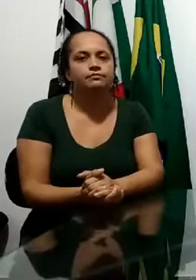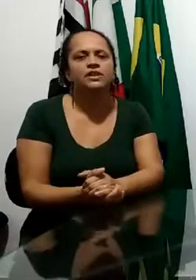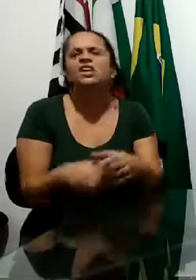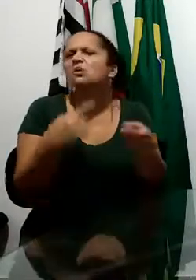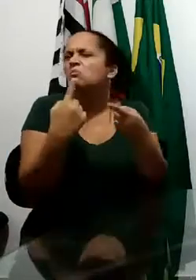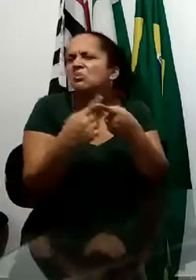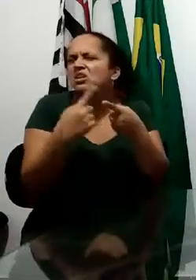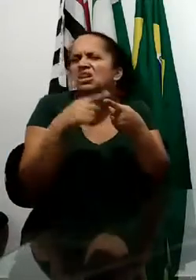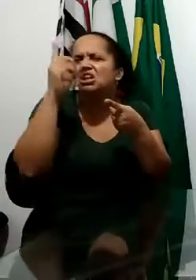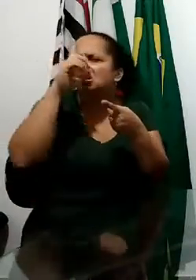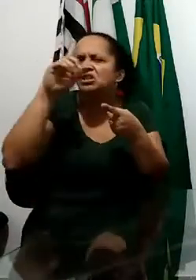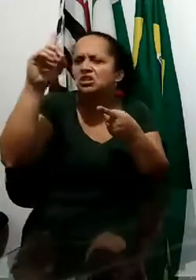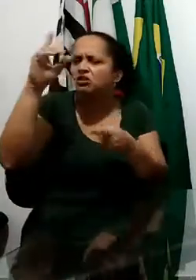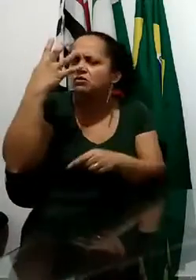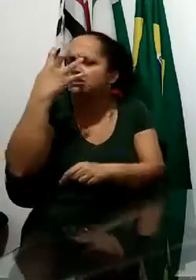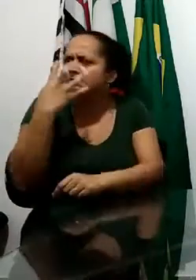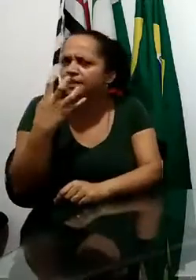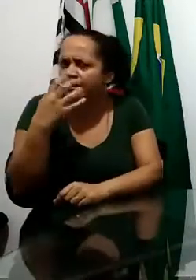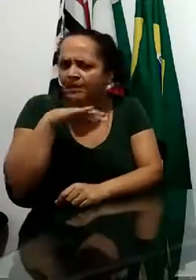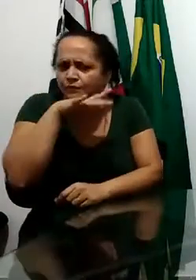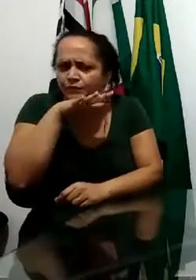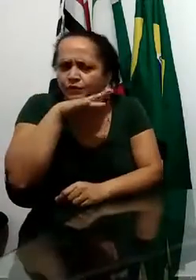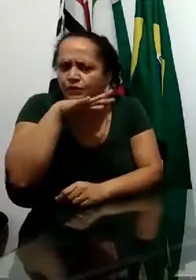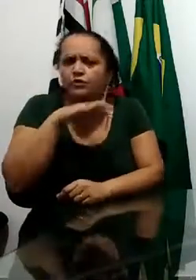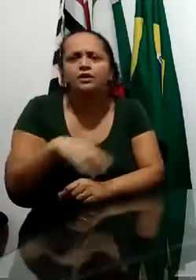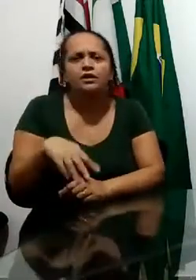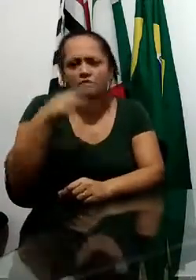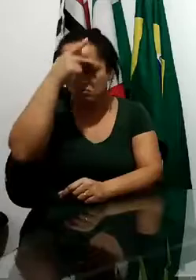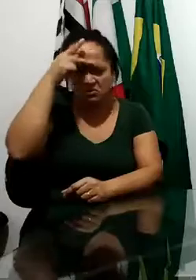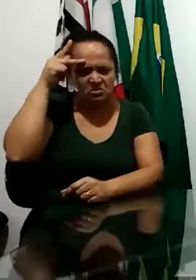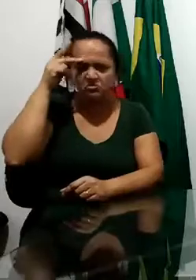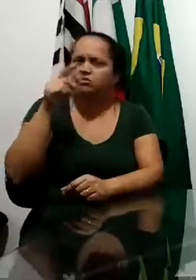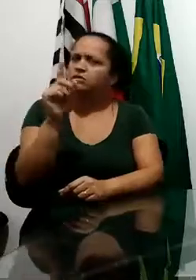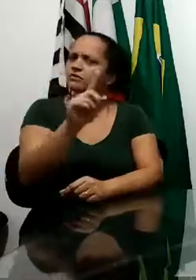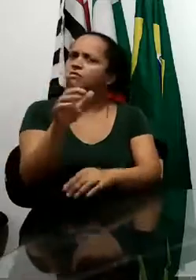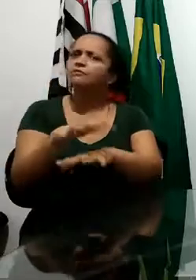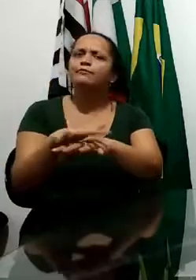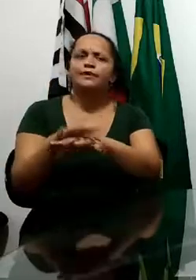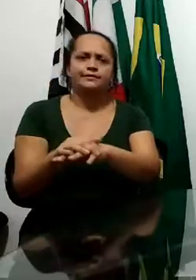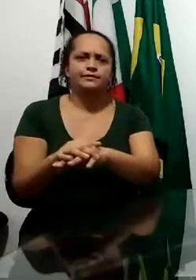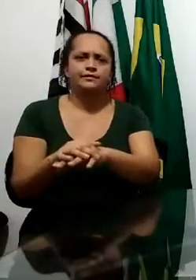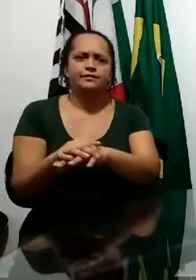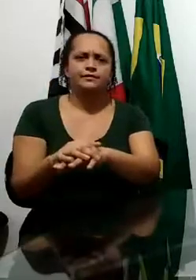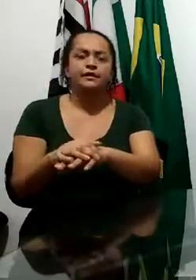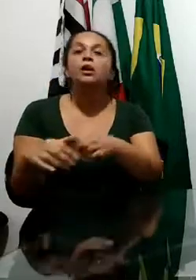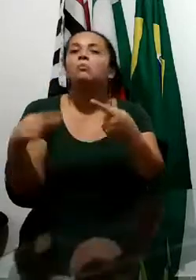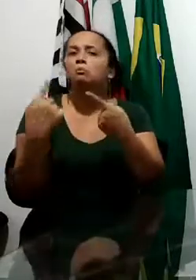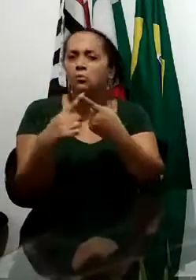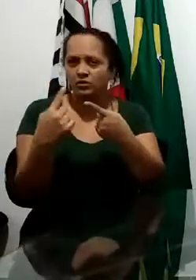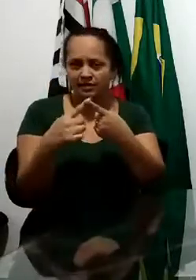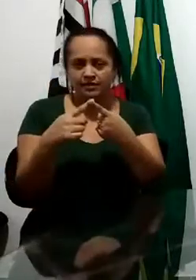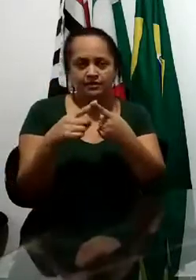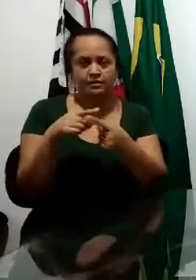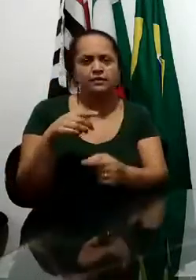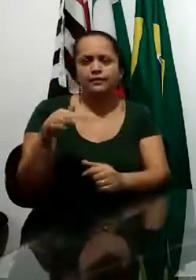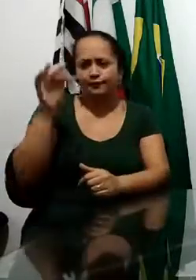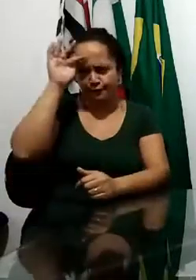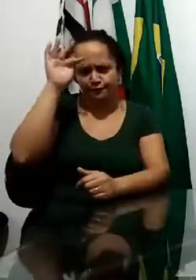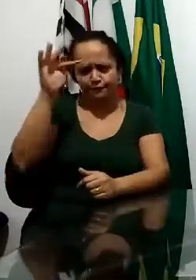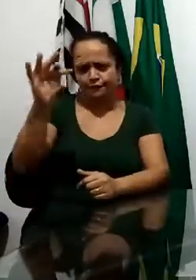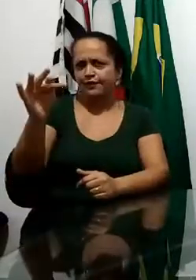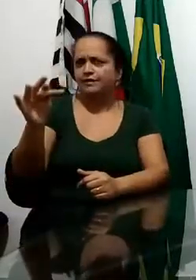tão severo com aqueles que são negligentes e infiéis? Porque a nossa infidelidade para